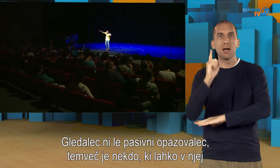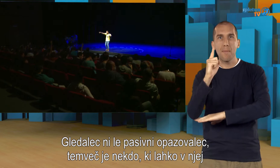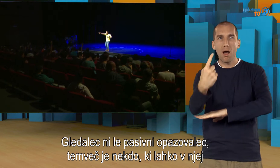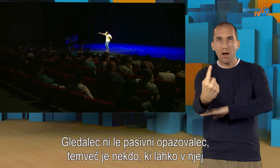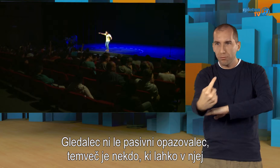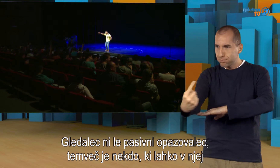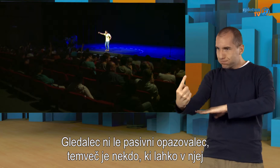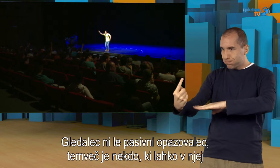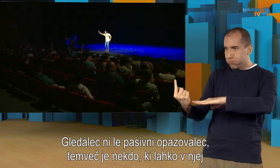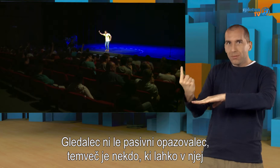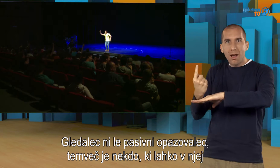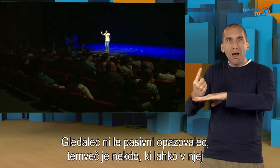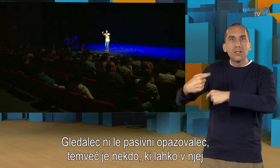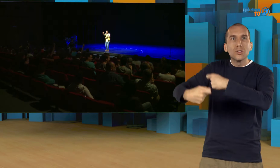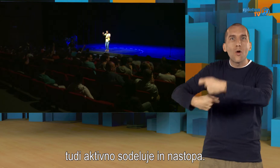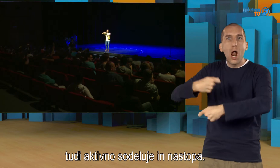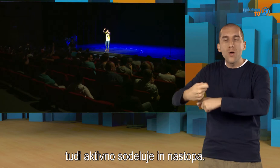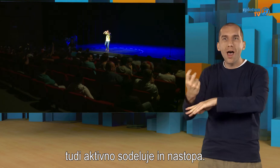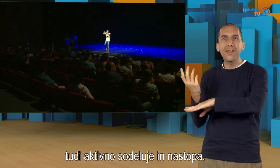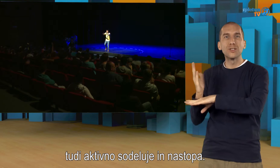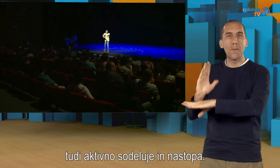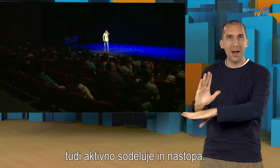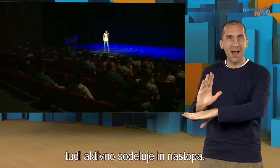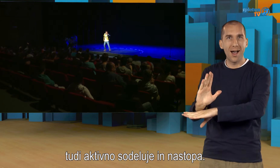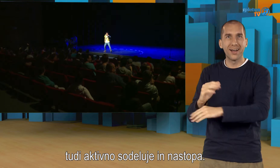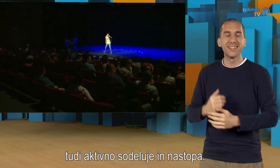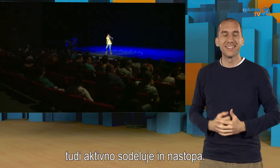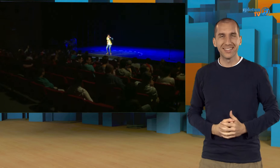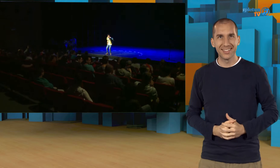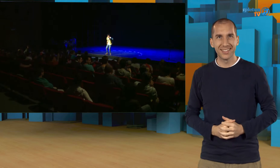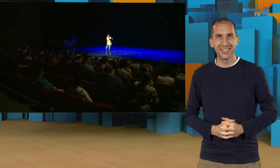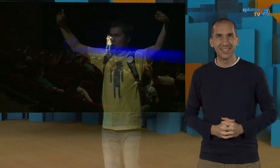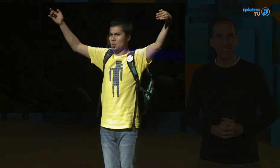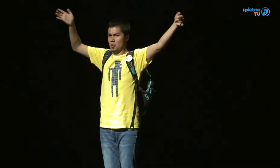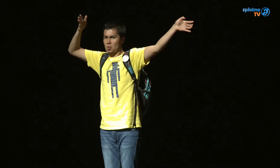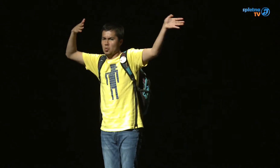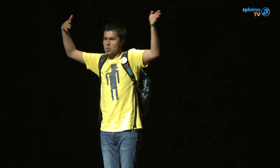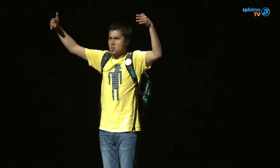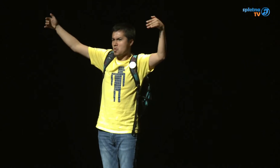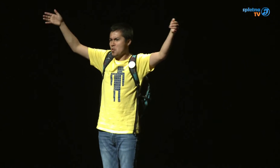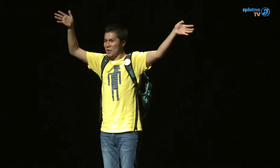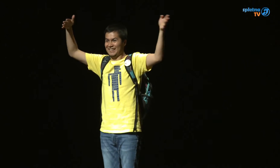je nekdo, ki lahko v njej tudi aktivno sodeluje in nastopa.